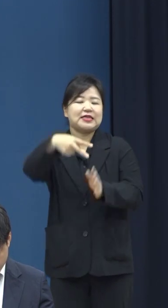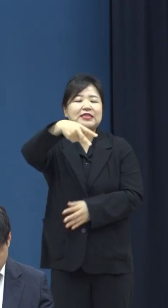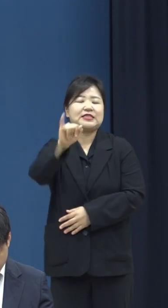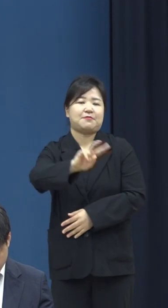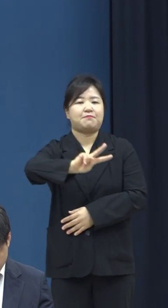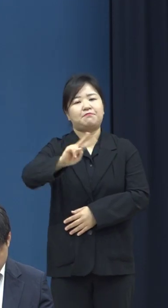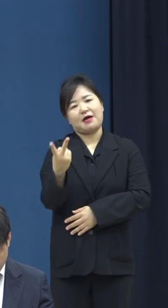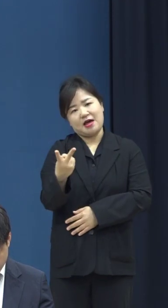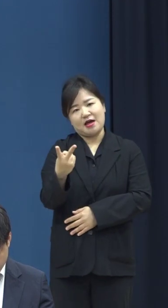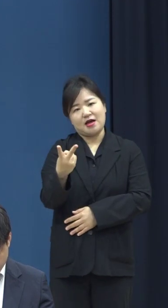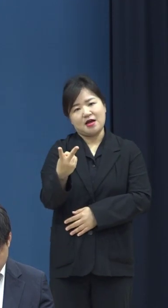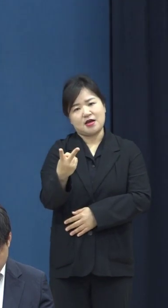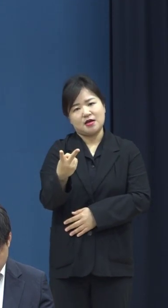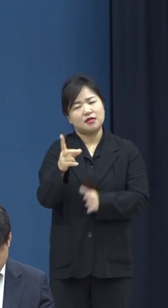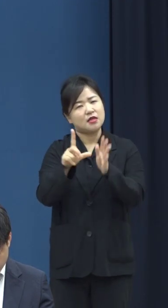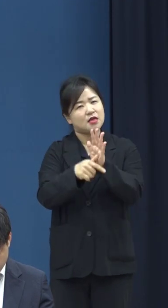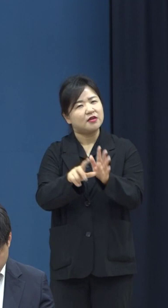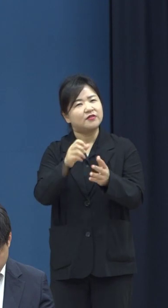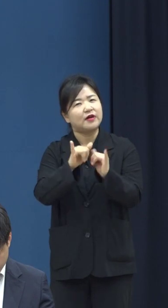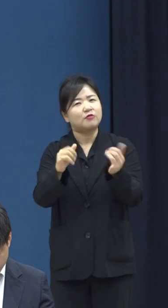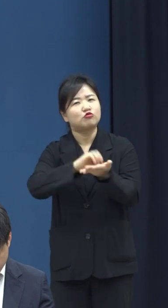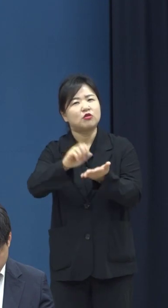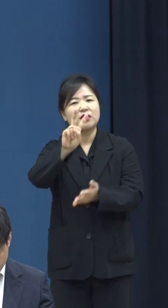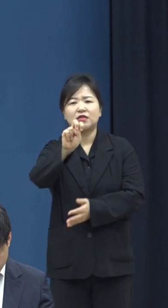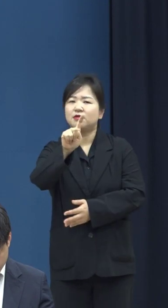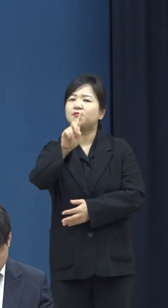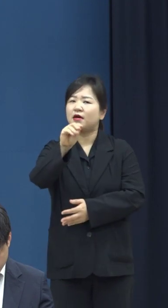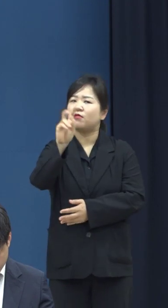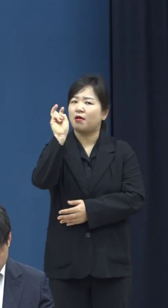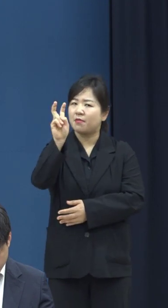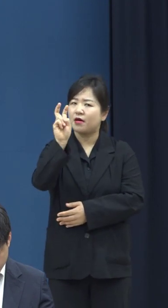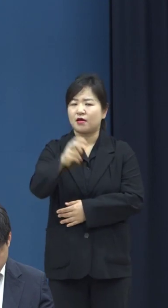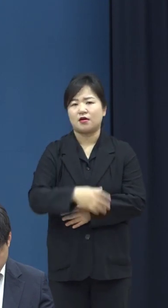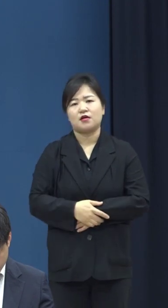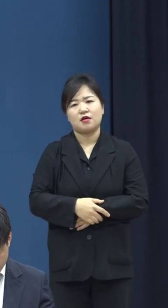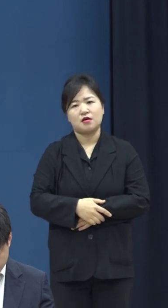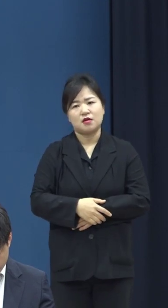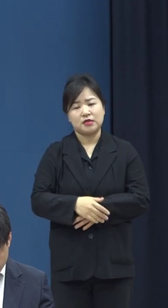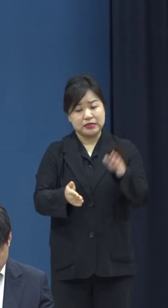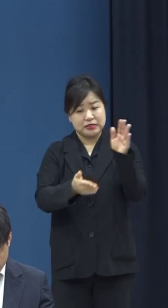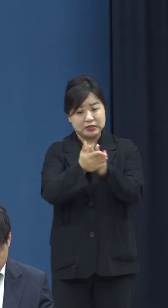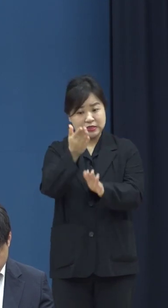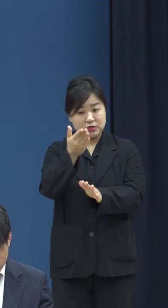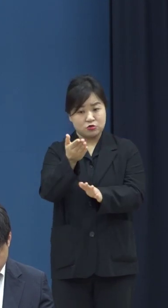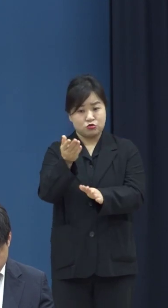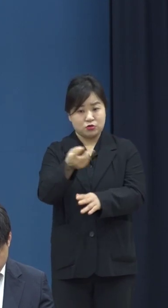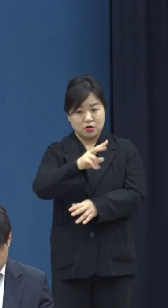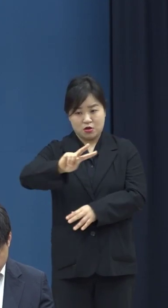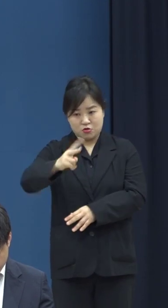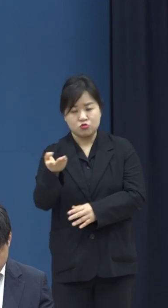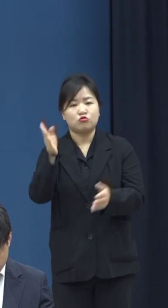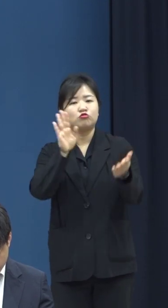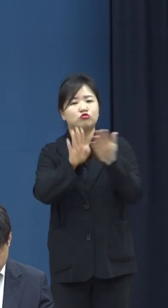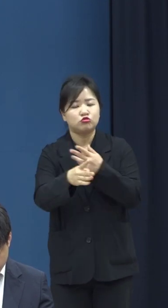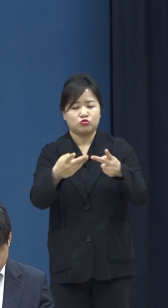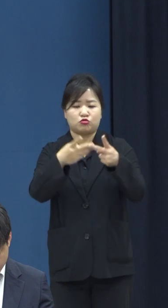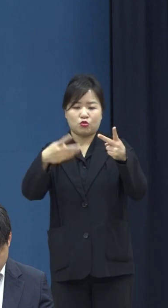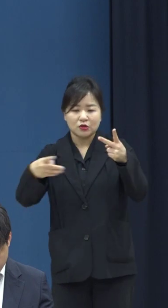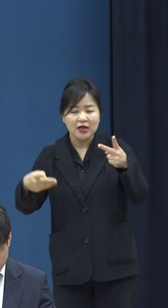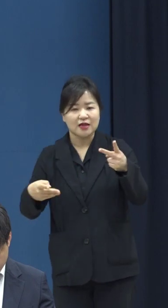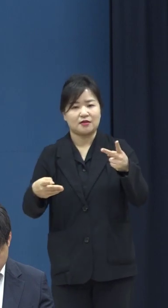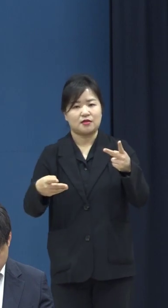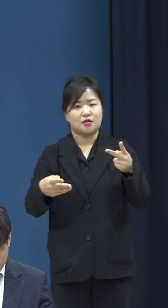되었습니다. 시 당시 인구가 21만 명 됐죠. 그리고 2001년도 시 승격 이후에 동탄 신도시가